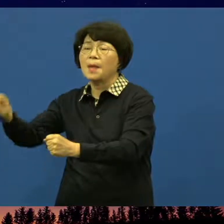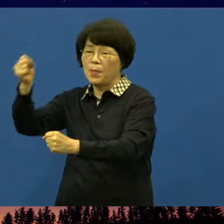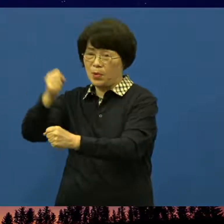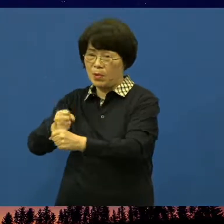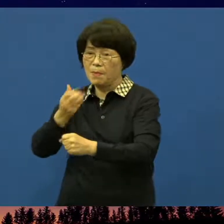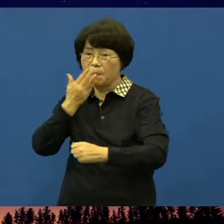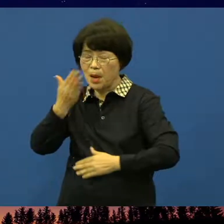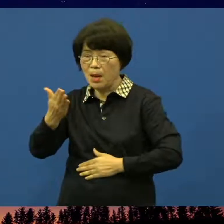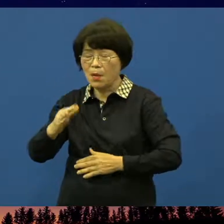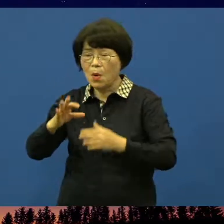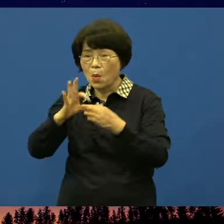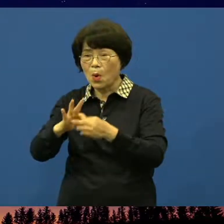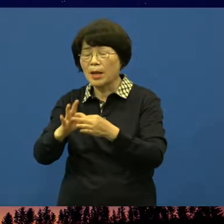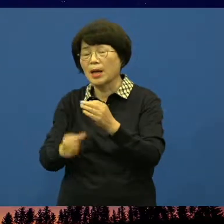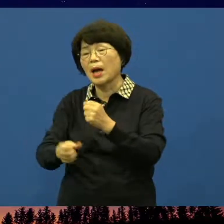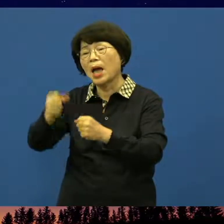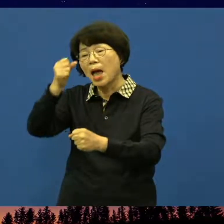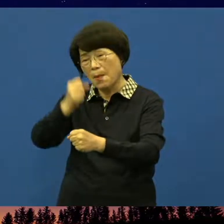일어나요. 관계가 살아나요.